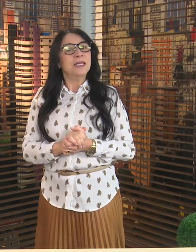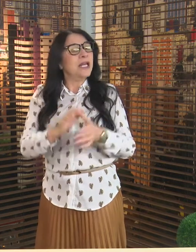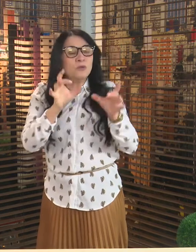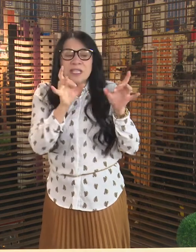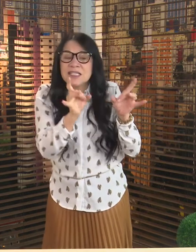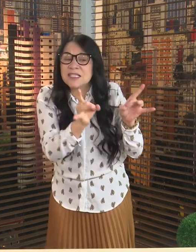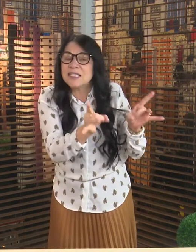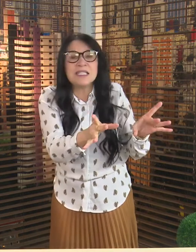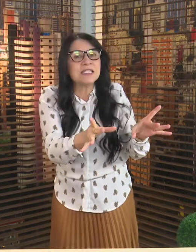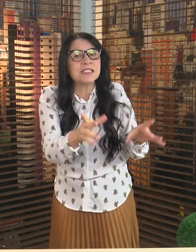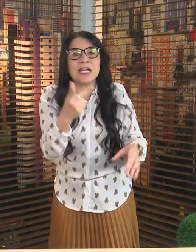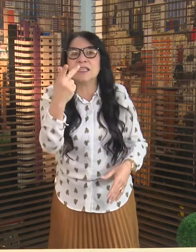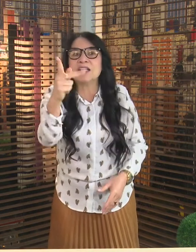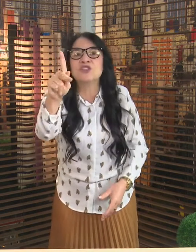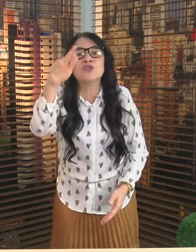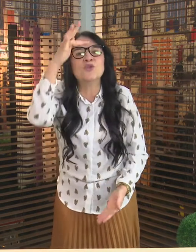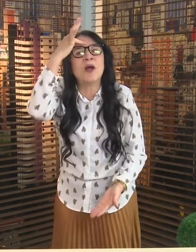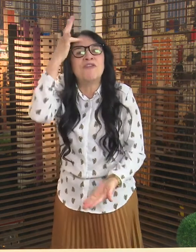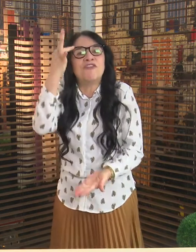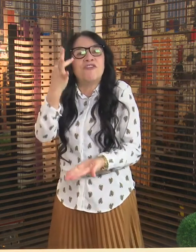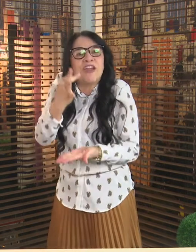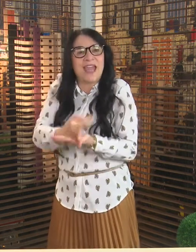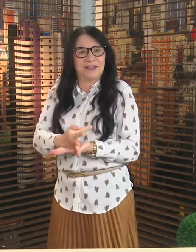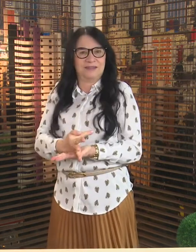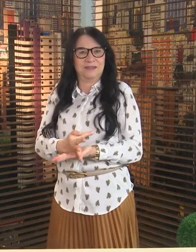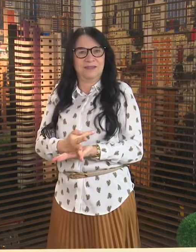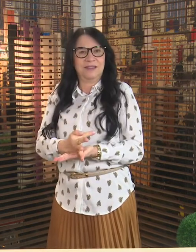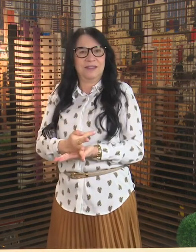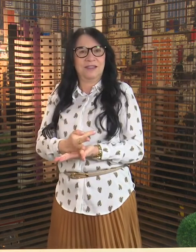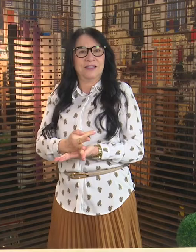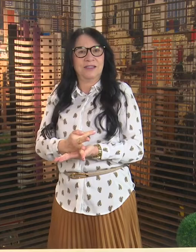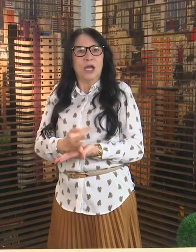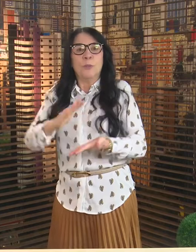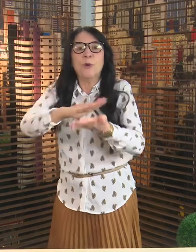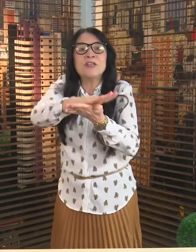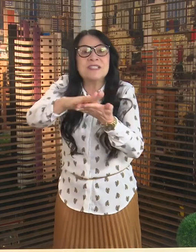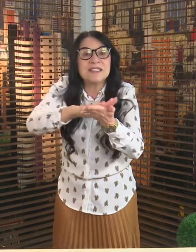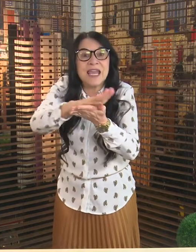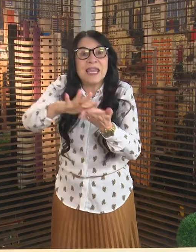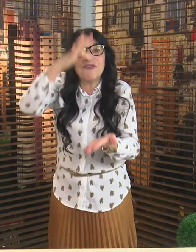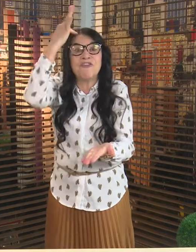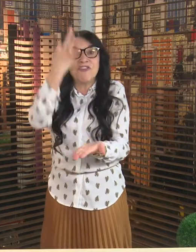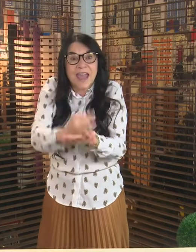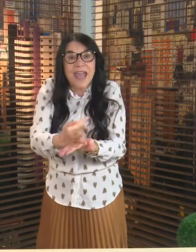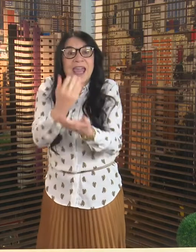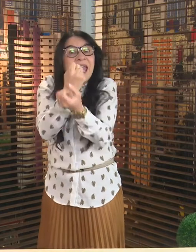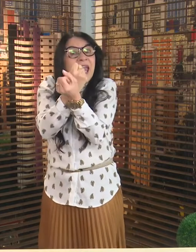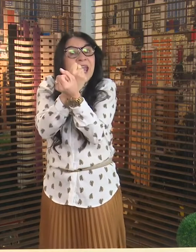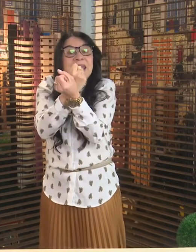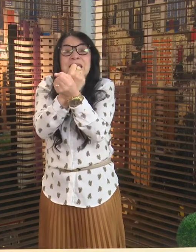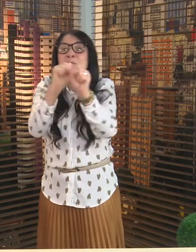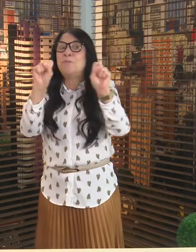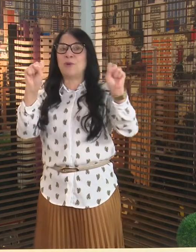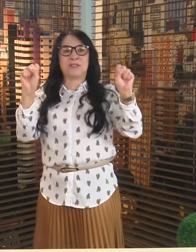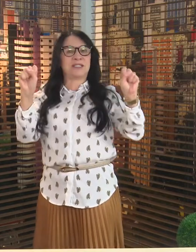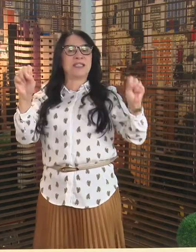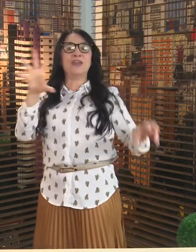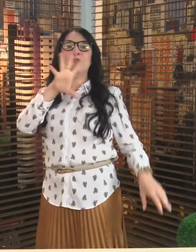Não desista da sua fé, pois sem fé é